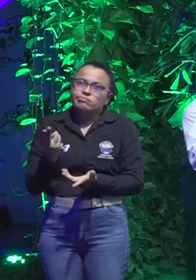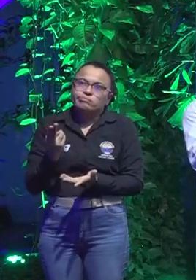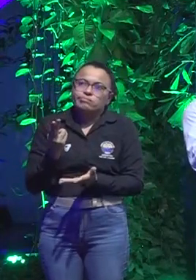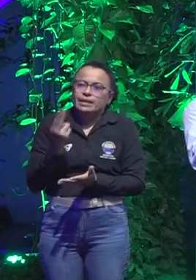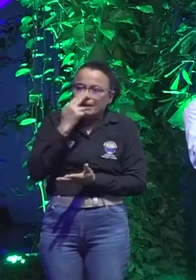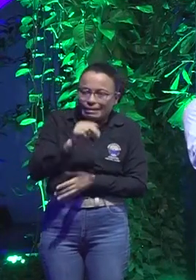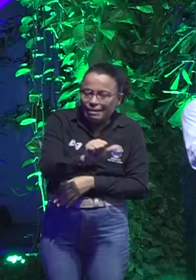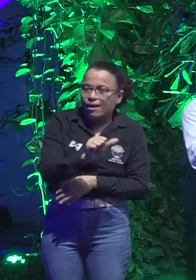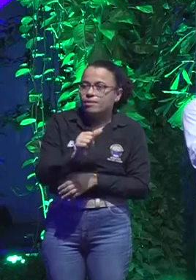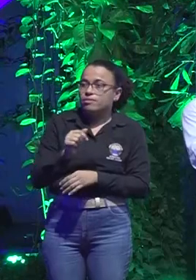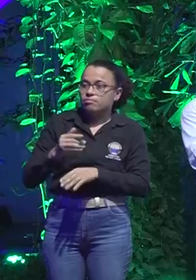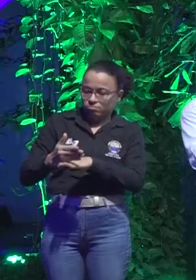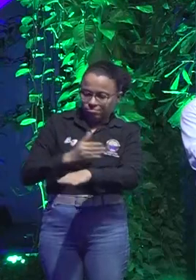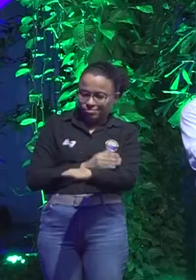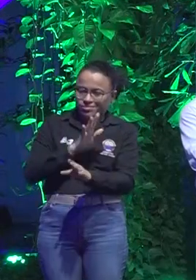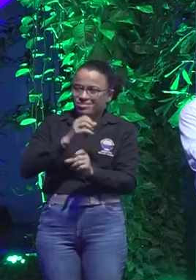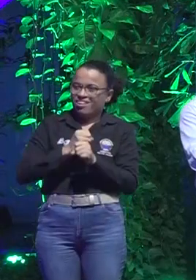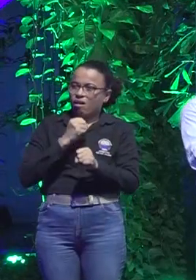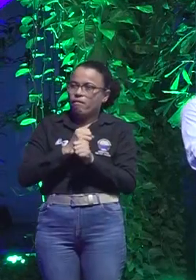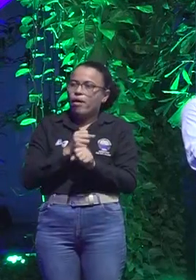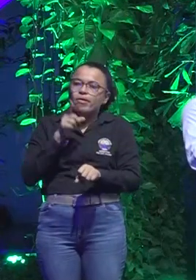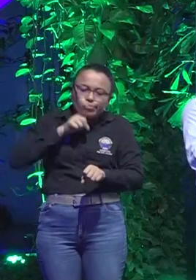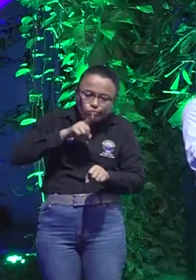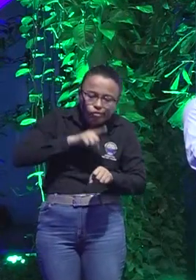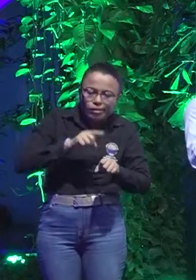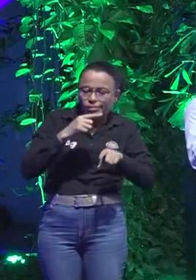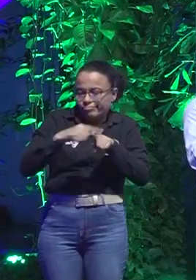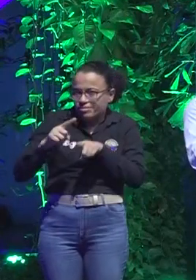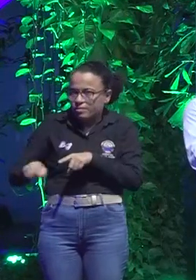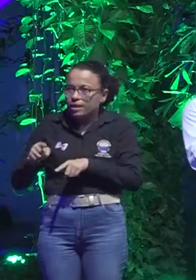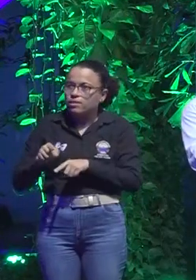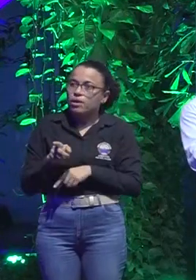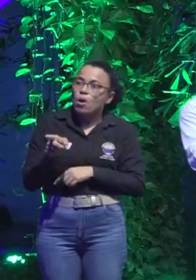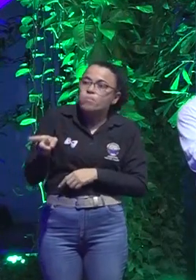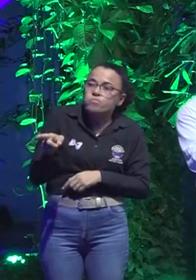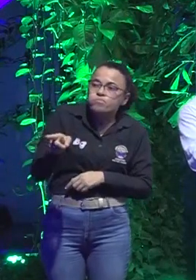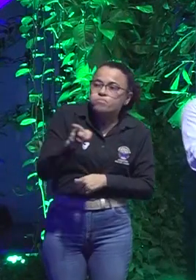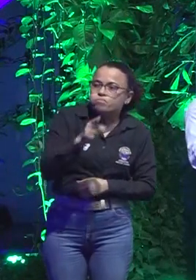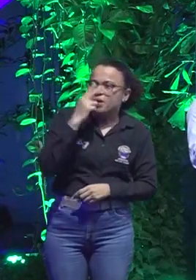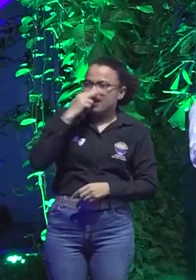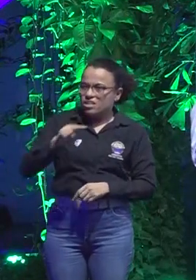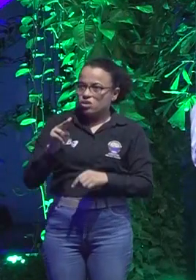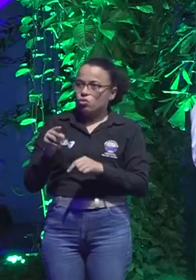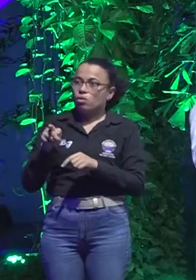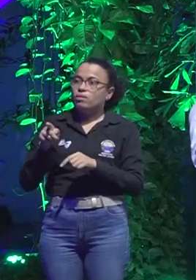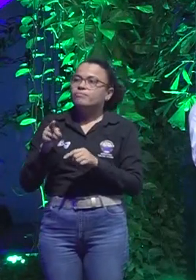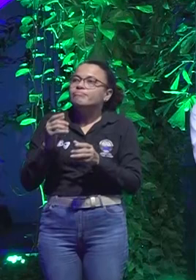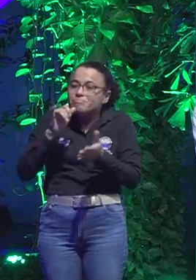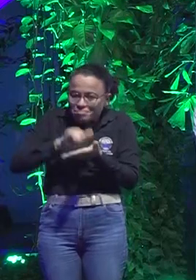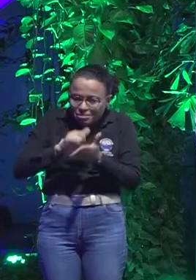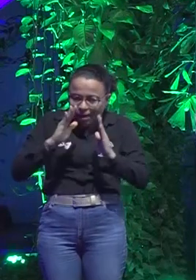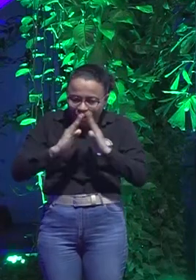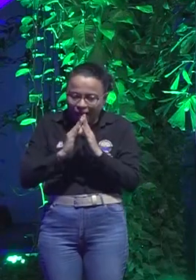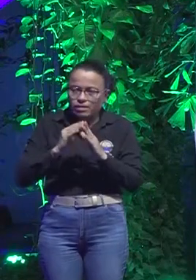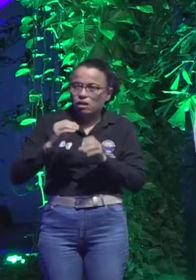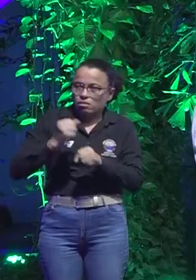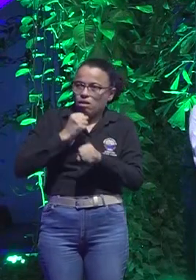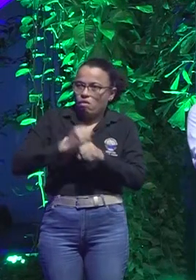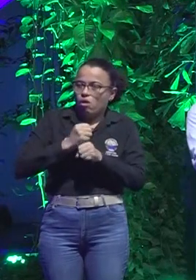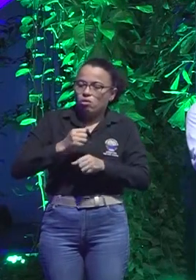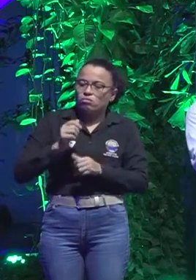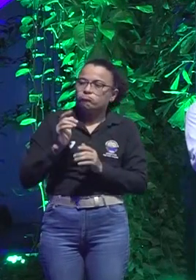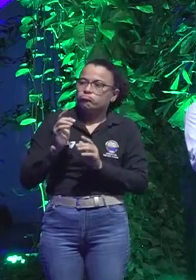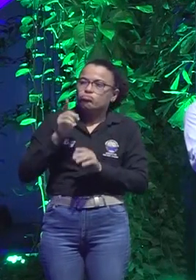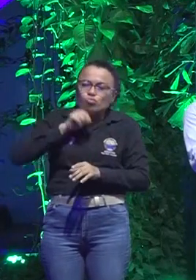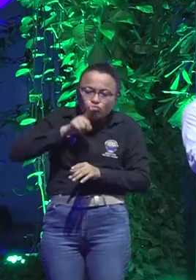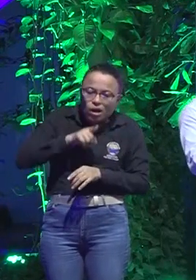una persona se gradúe conjuntamente con el hijo o la hija de quien le está dando trabajo en esa misma casa, así sea el trabajo más